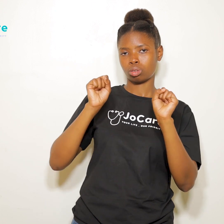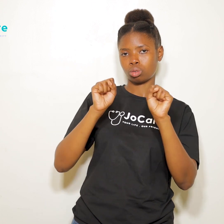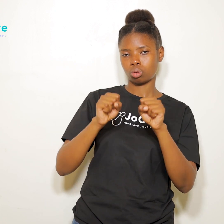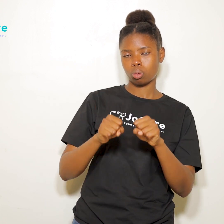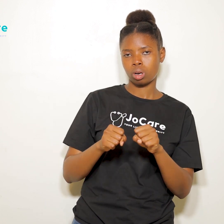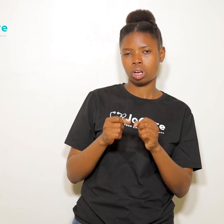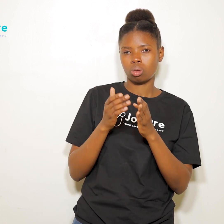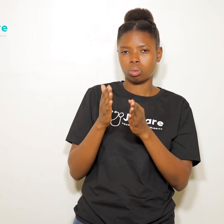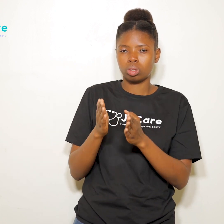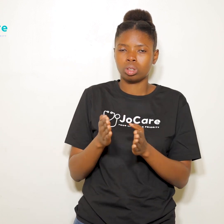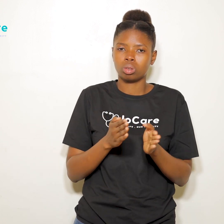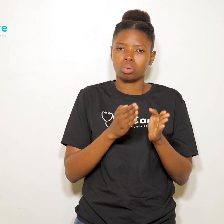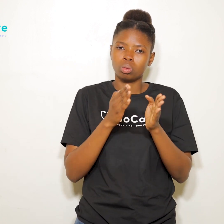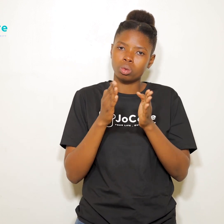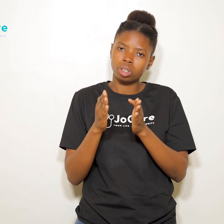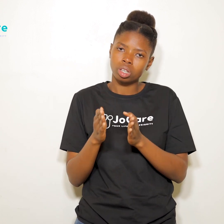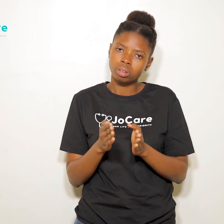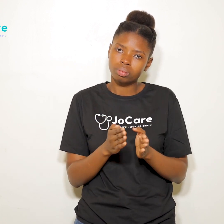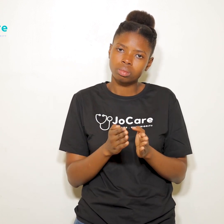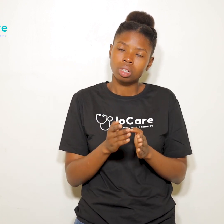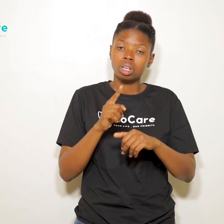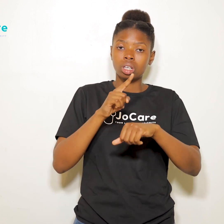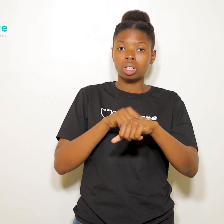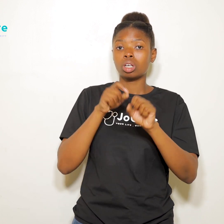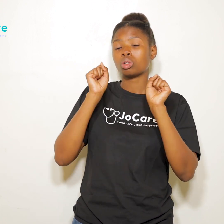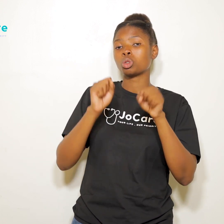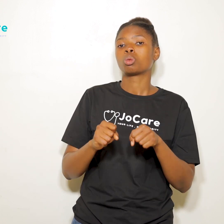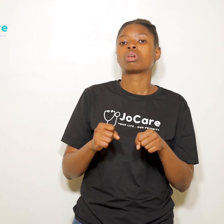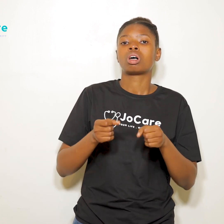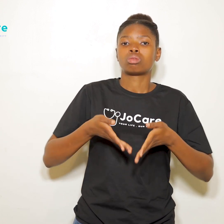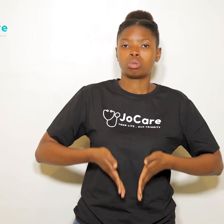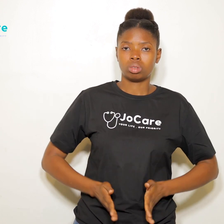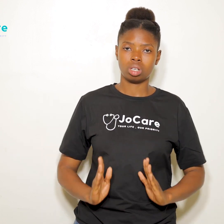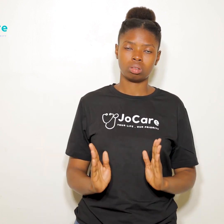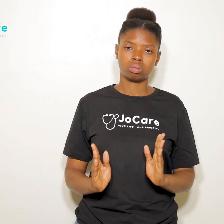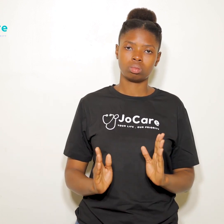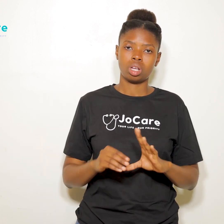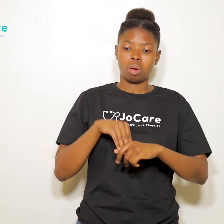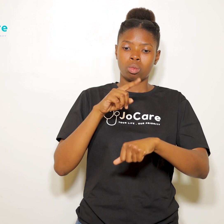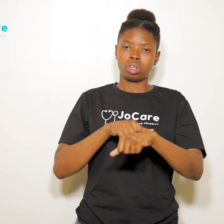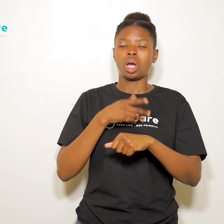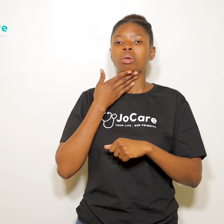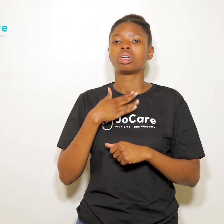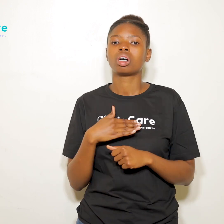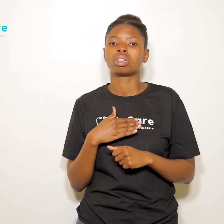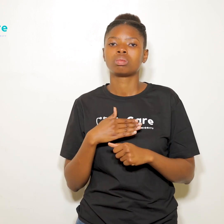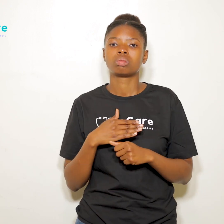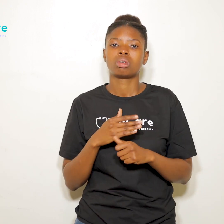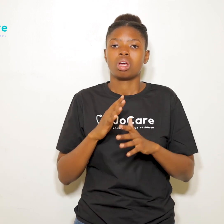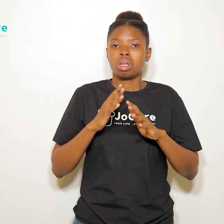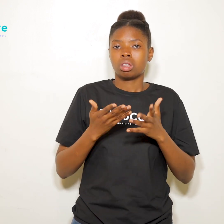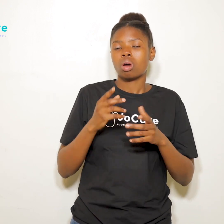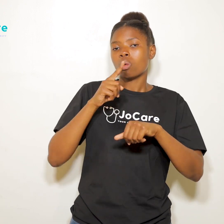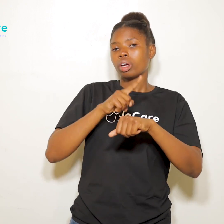gupanga igihe ashobora kubyara igihe abishatse, cyangwa se igihe ashobora kwirinda ngo adasama igihe